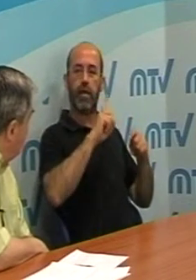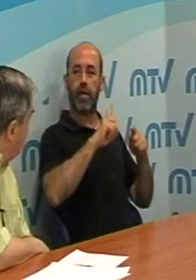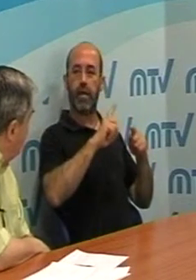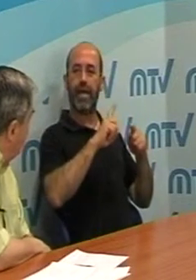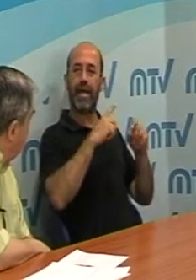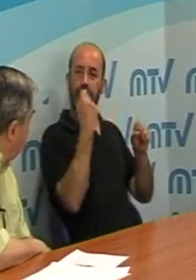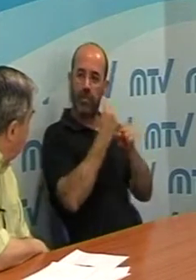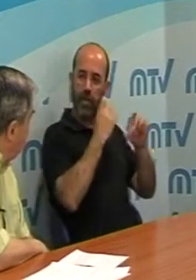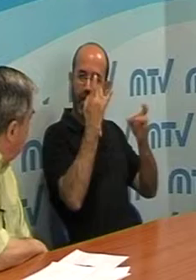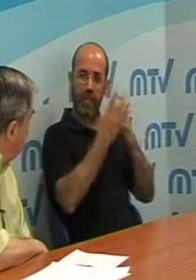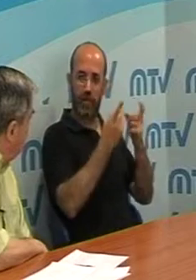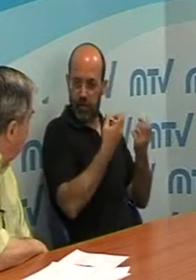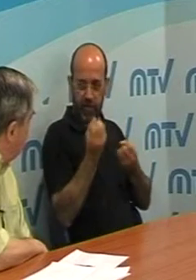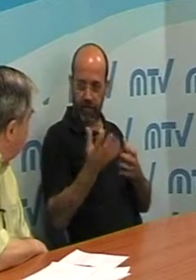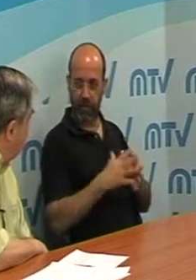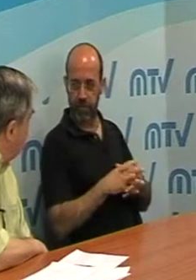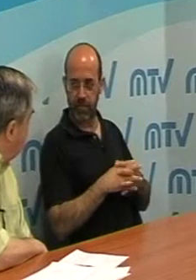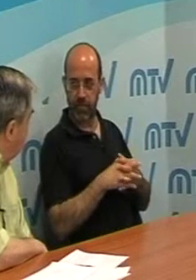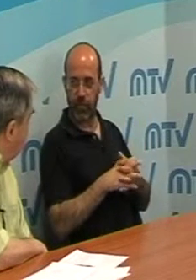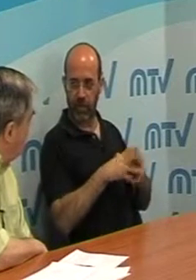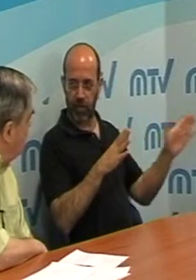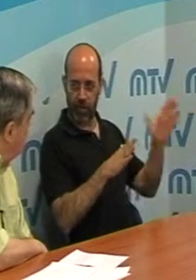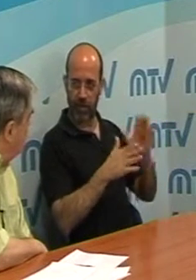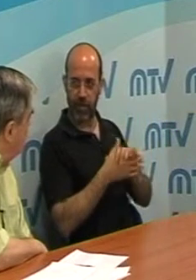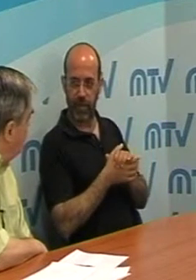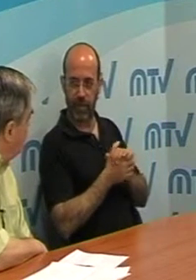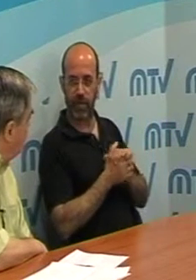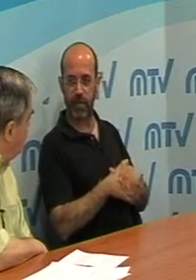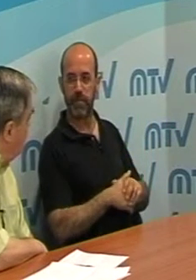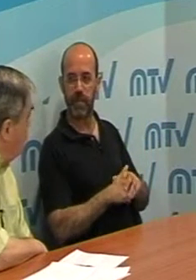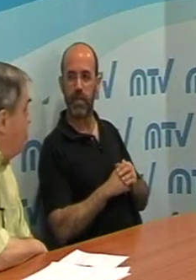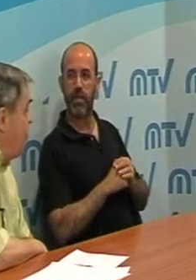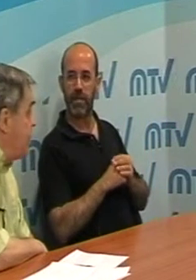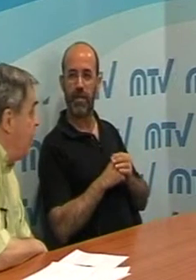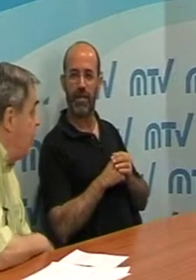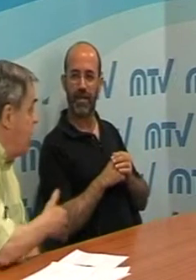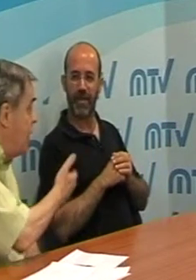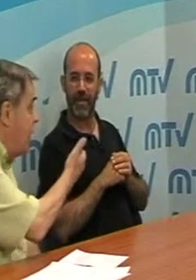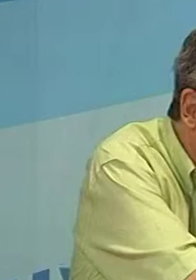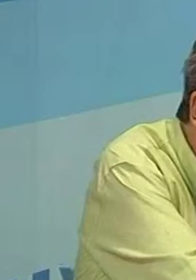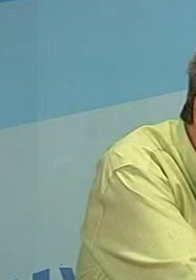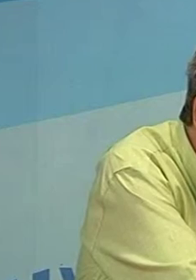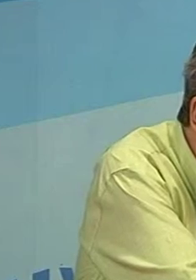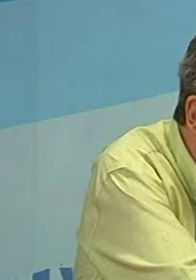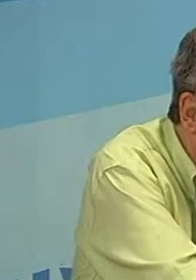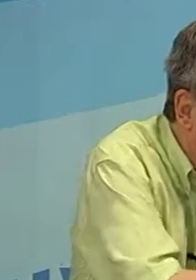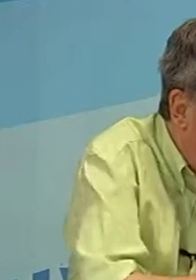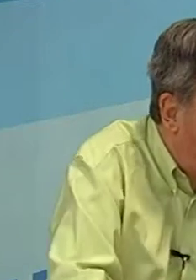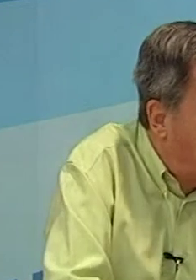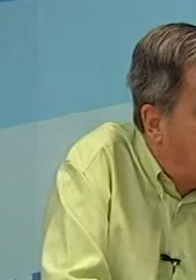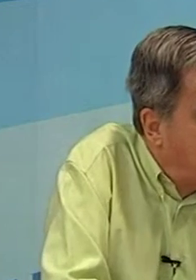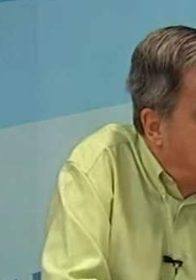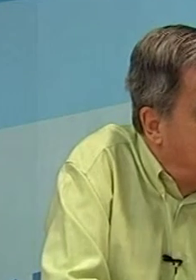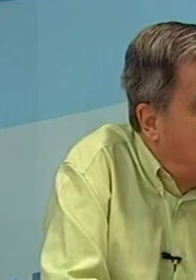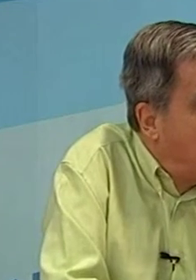sordos, qué actividades hace, etcétera. Te podría contar él directamente. Bueno, precisamente me remito a